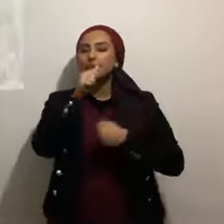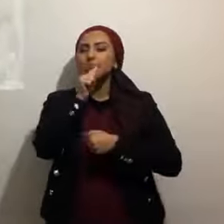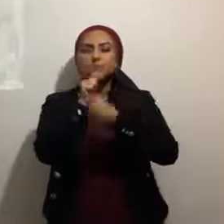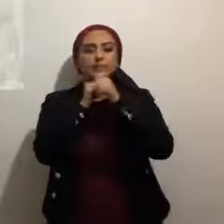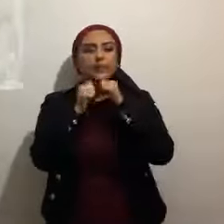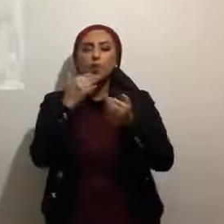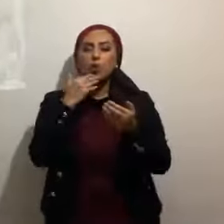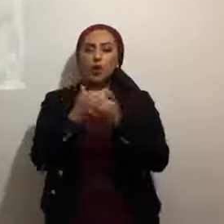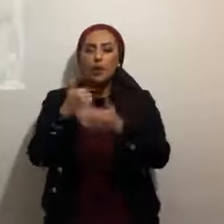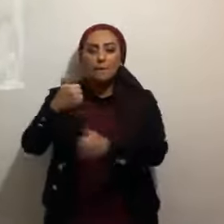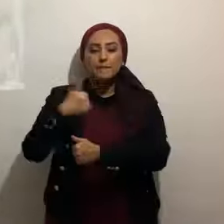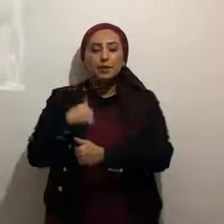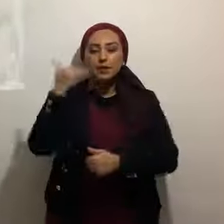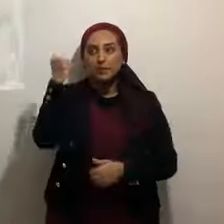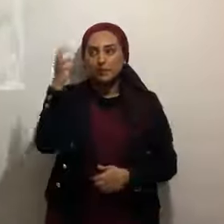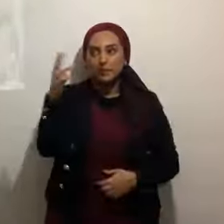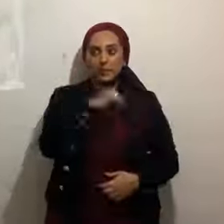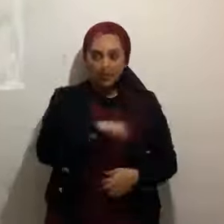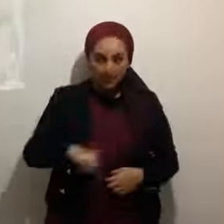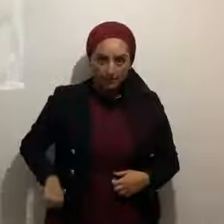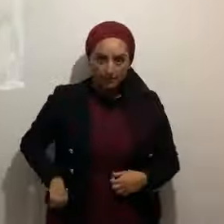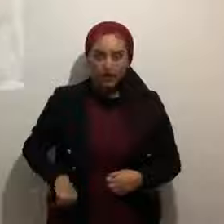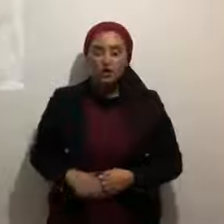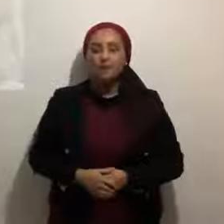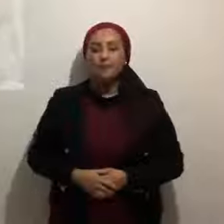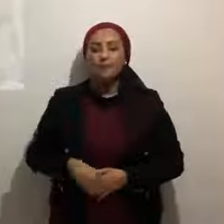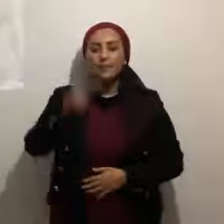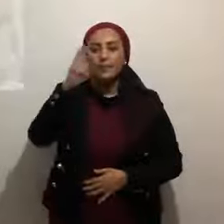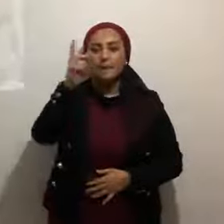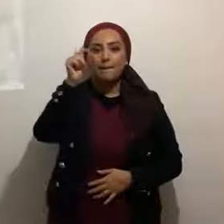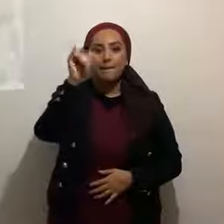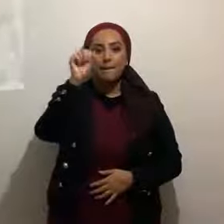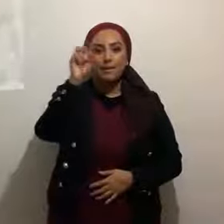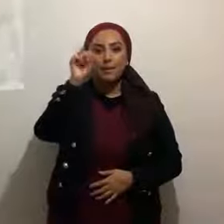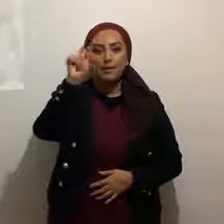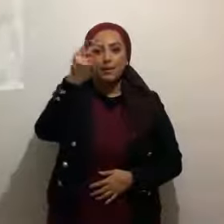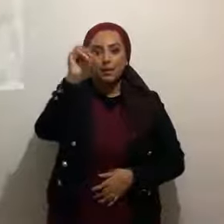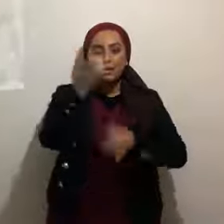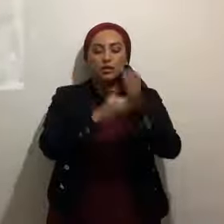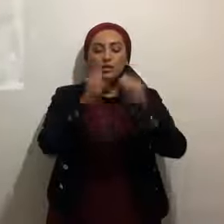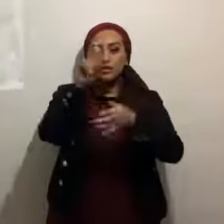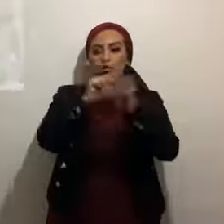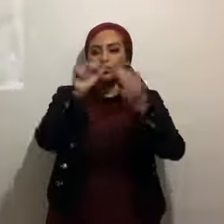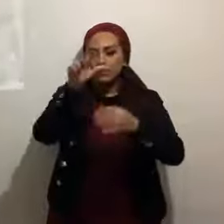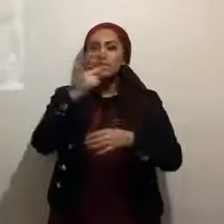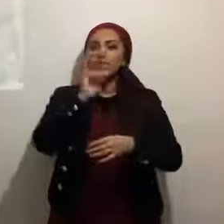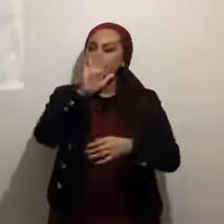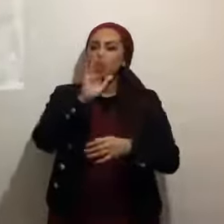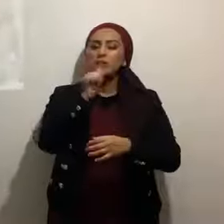de Yahshua HaMashiach. ¿Sí? 2 Timoteo 2:3. A ver otra vez. Tú, pues, sufre penalidades como buen soldado de